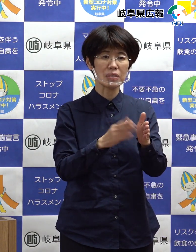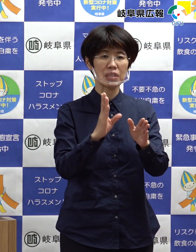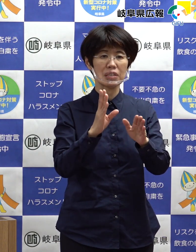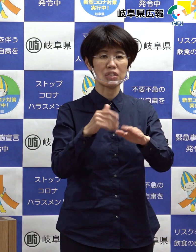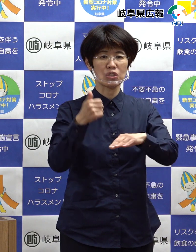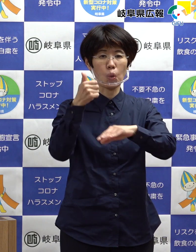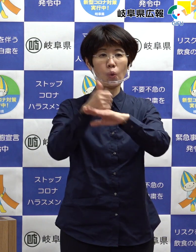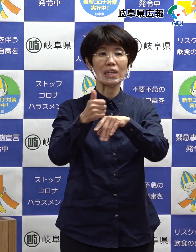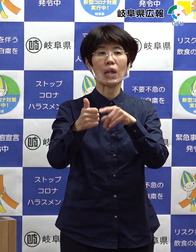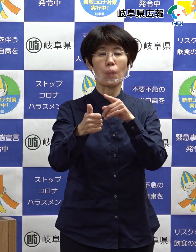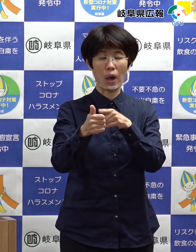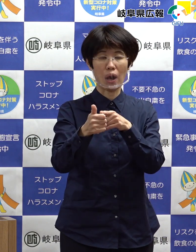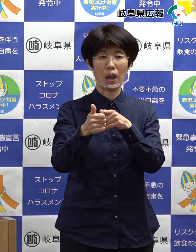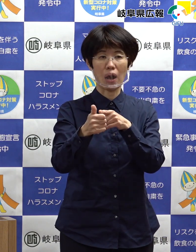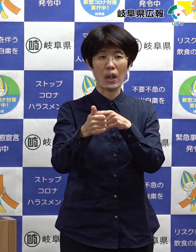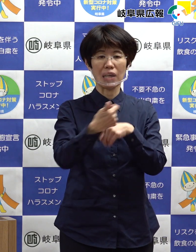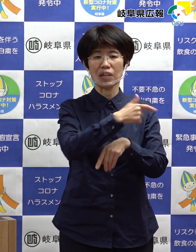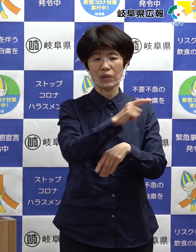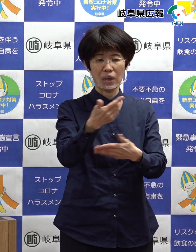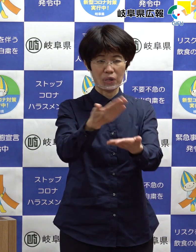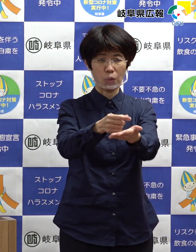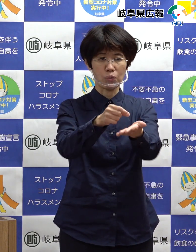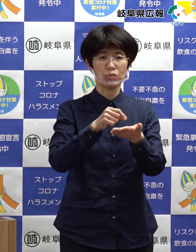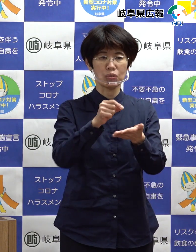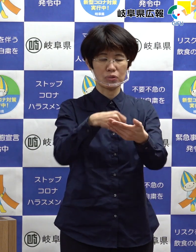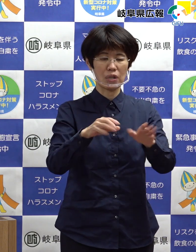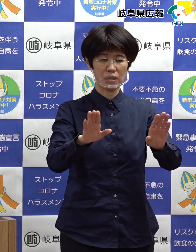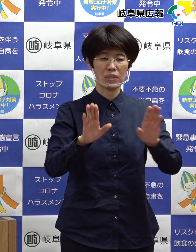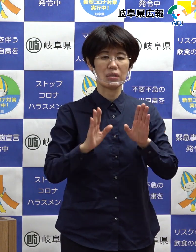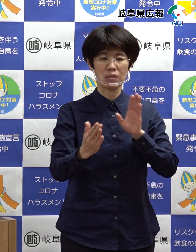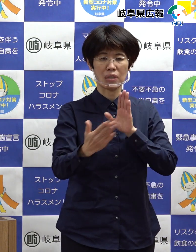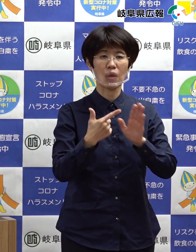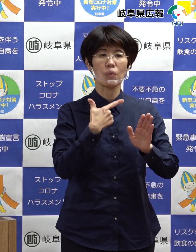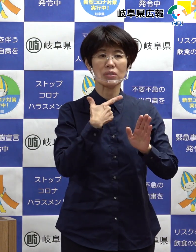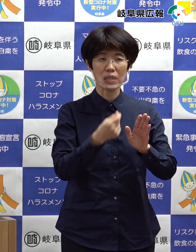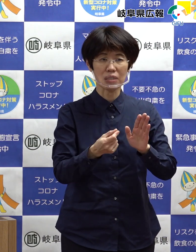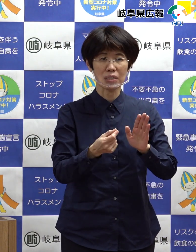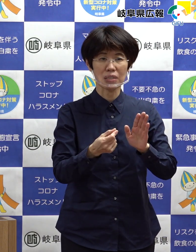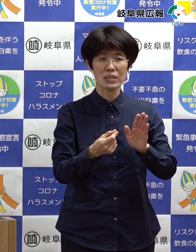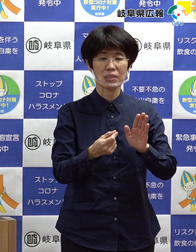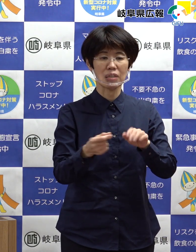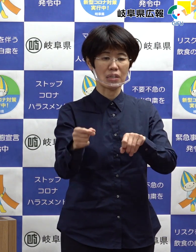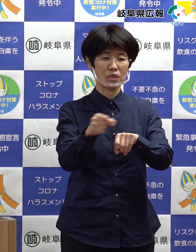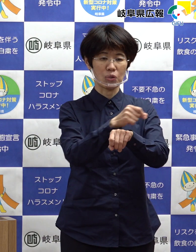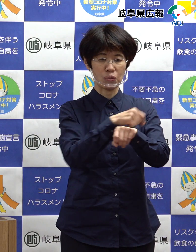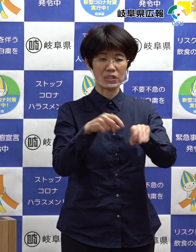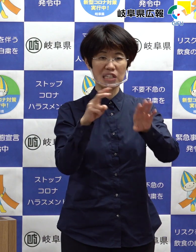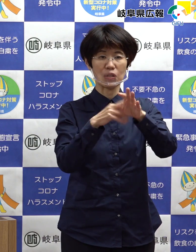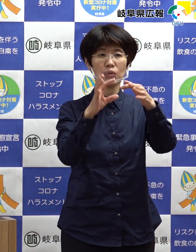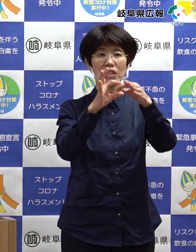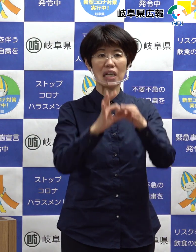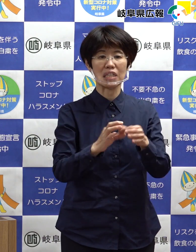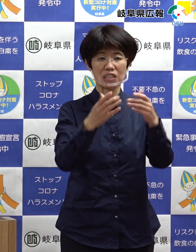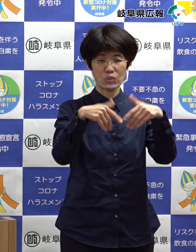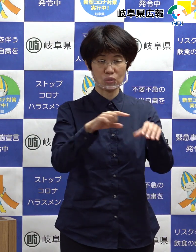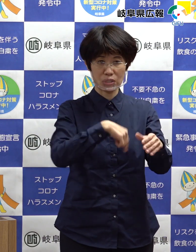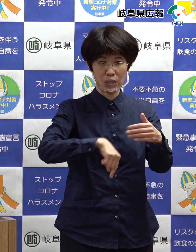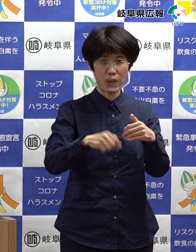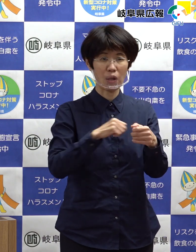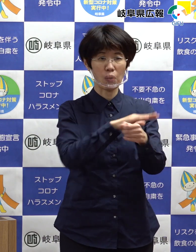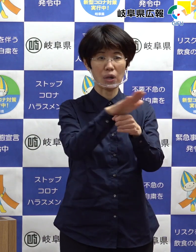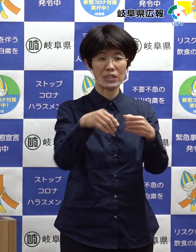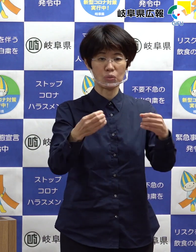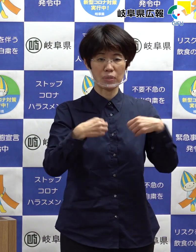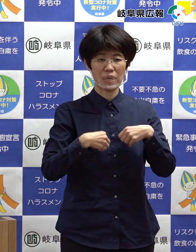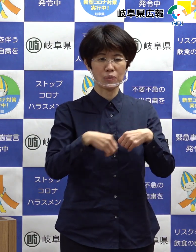ですね、さまざまな要望についてしっかり対応していきたいということと、特に医療機関については、コロナ患者を